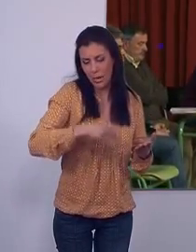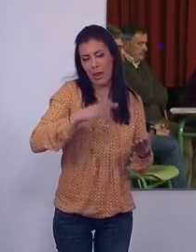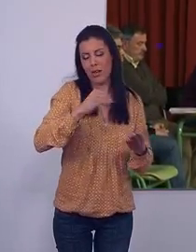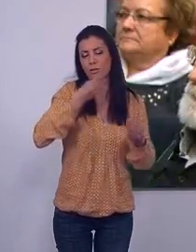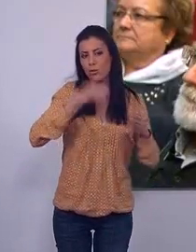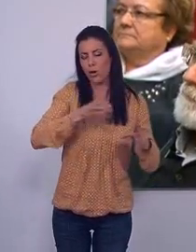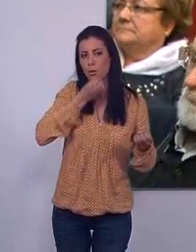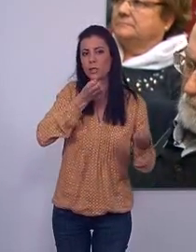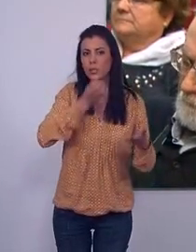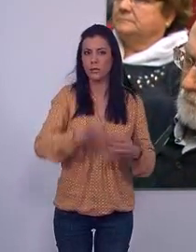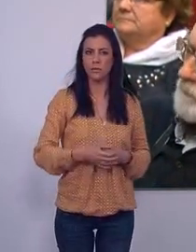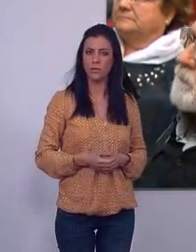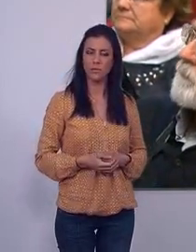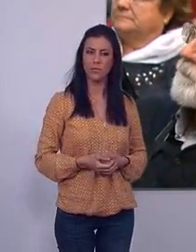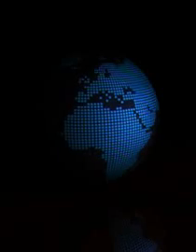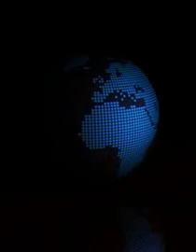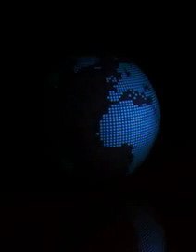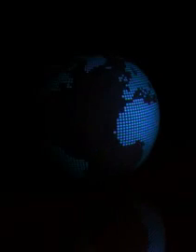pastores y campesinos